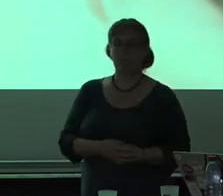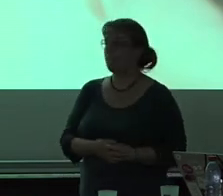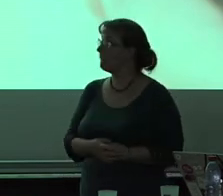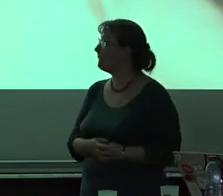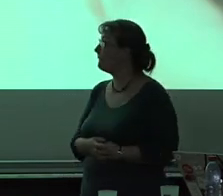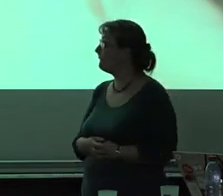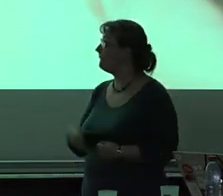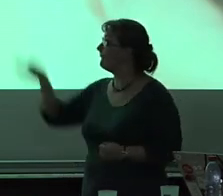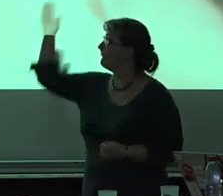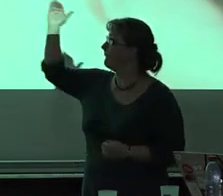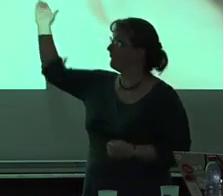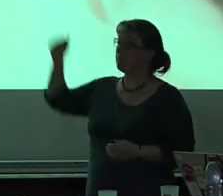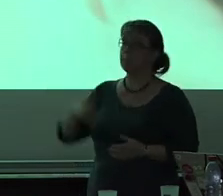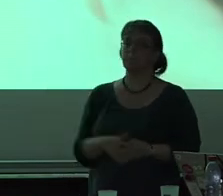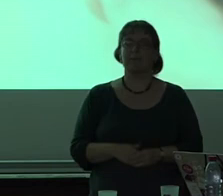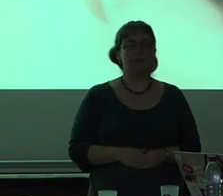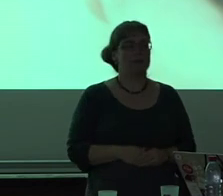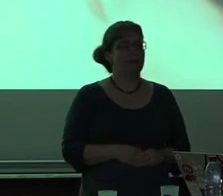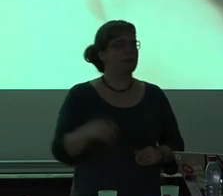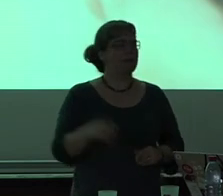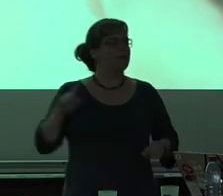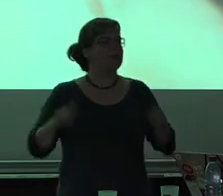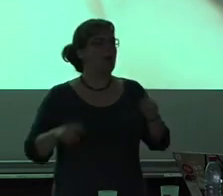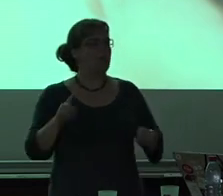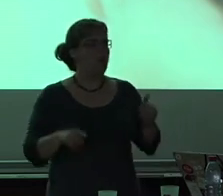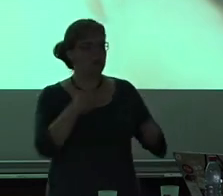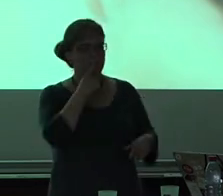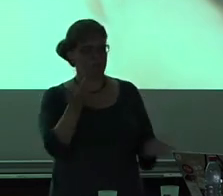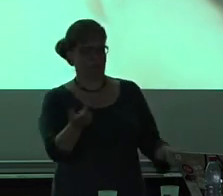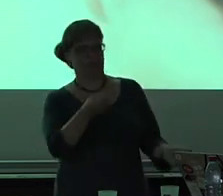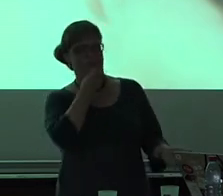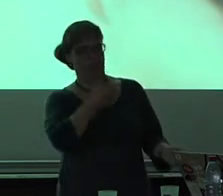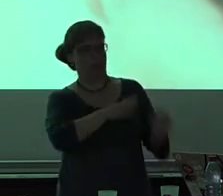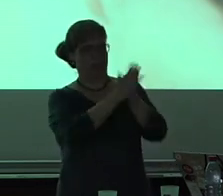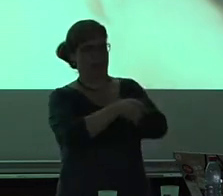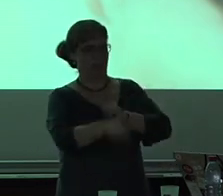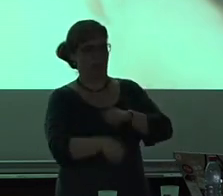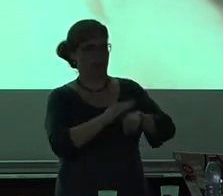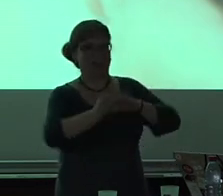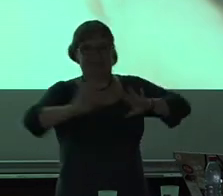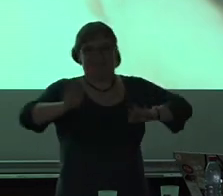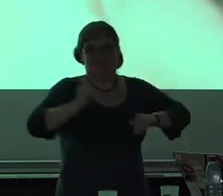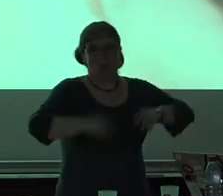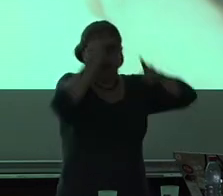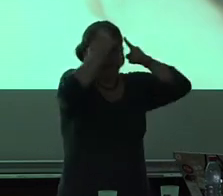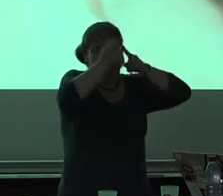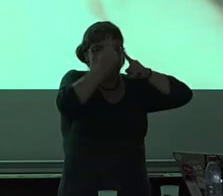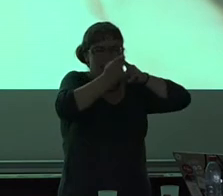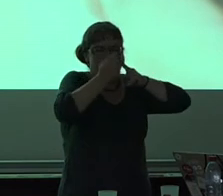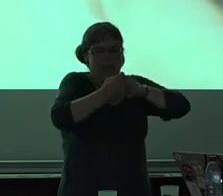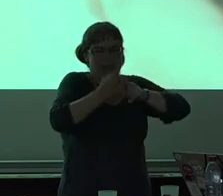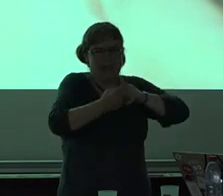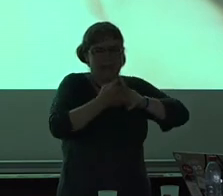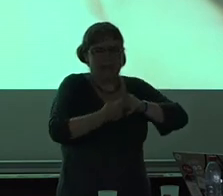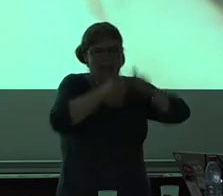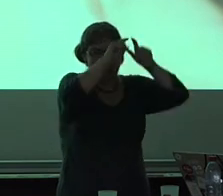Détaillez les étapes. Détaillez même ce qui vous semble complètement inutile. Il n'y a pas de question idiote.